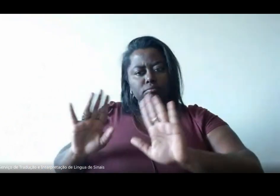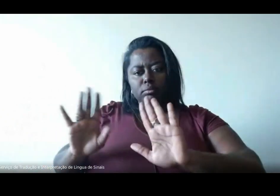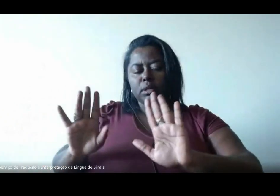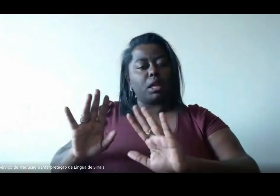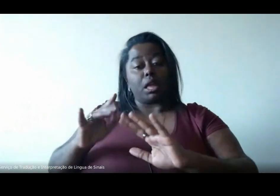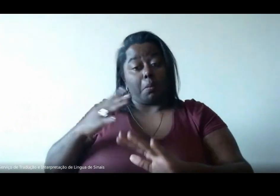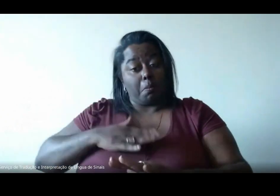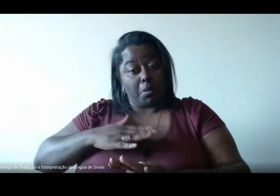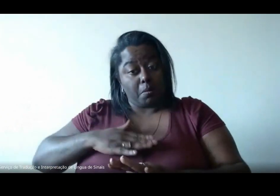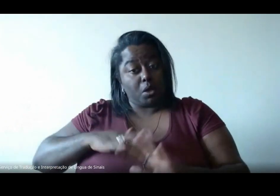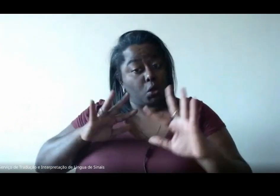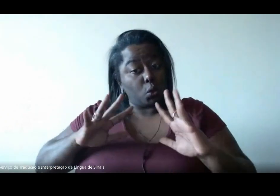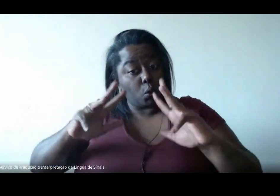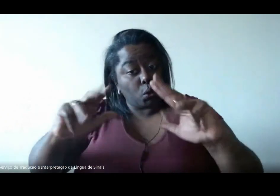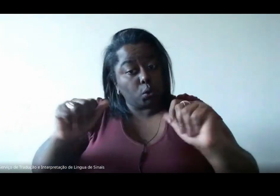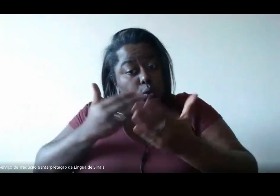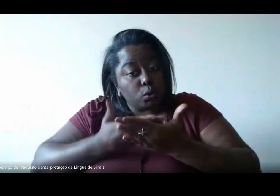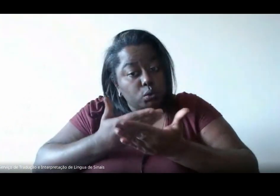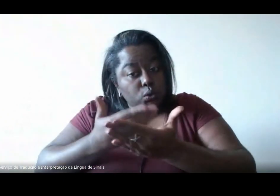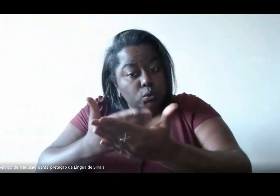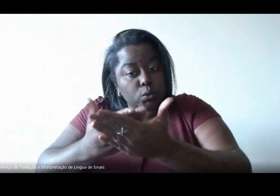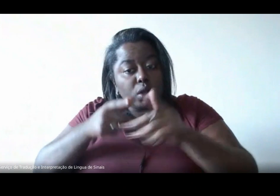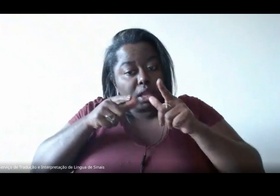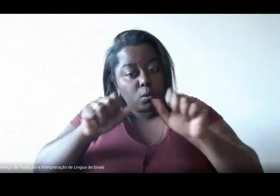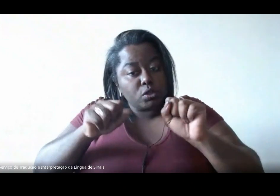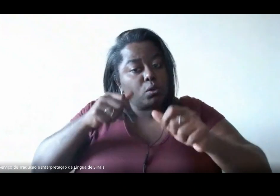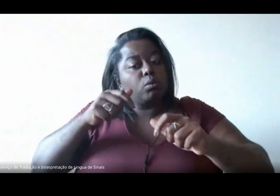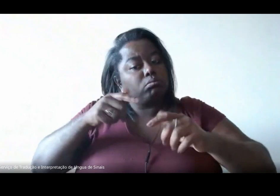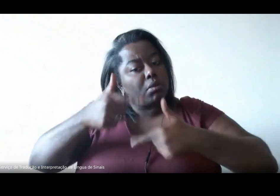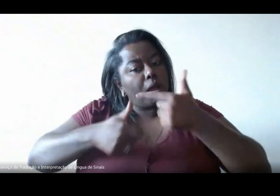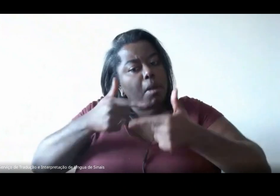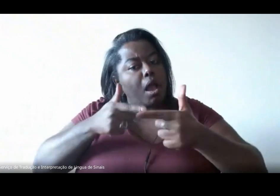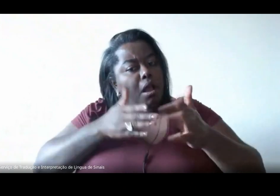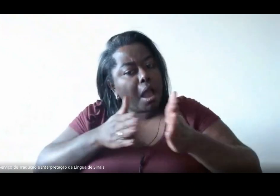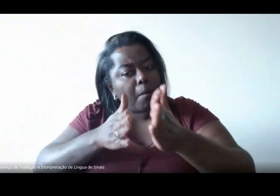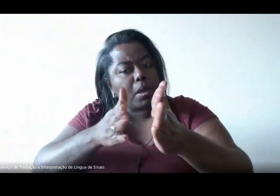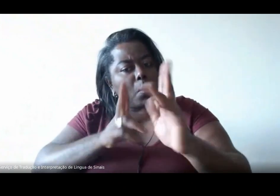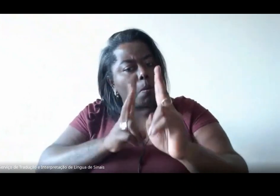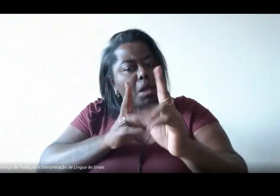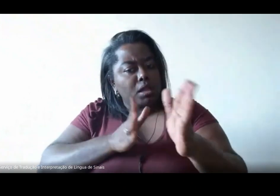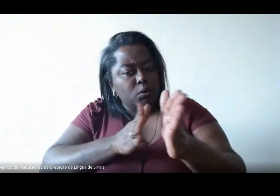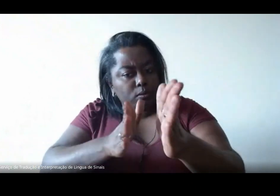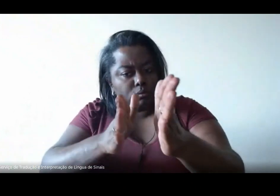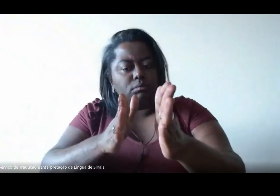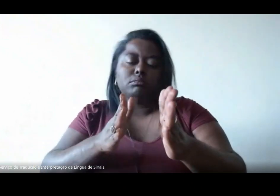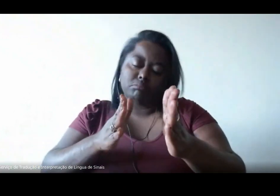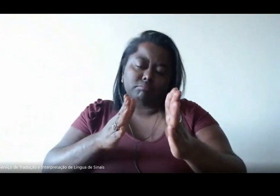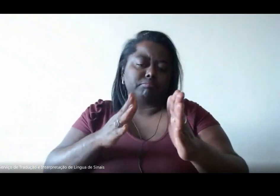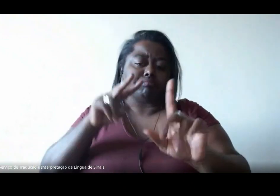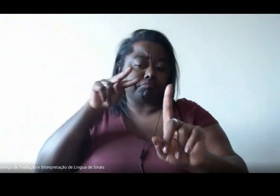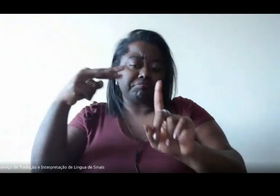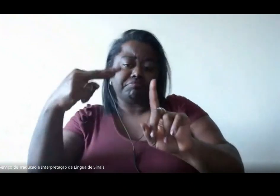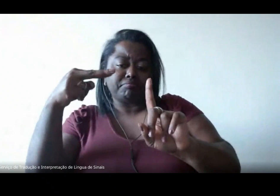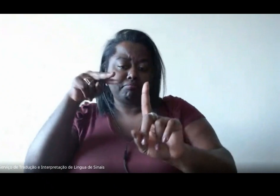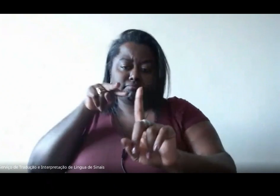que todos os estudos linguísticos atuam numa mesma direção, né? A partir